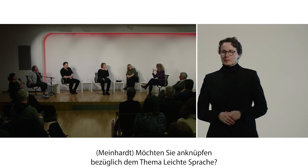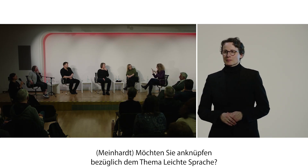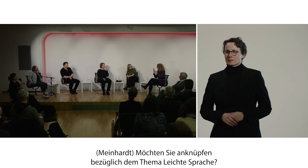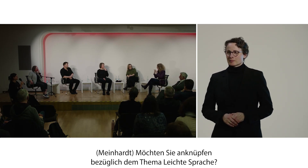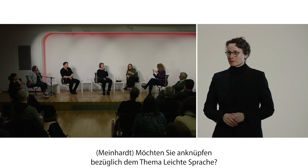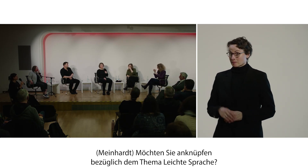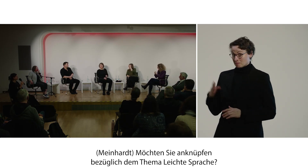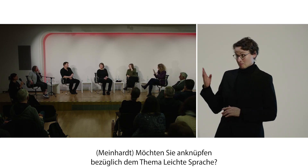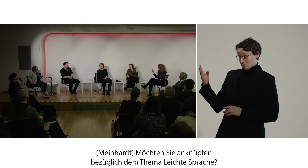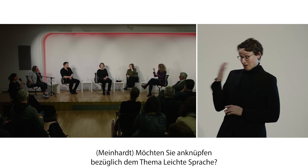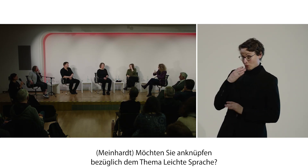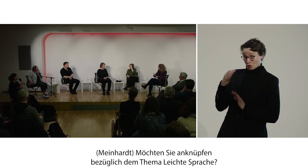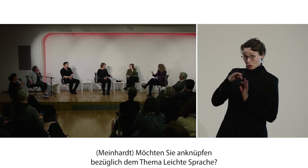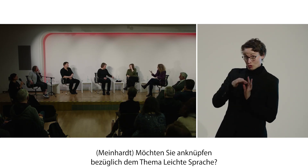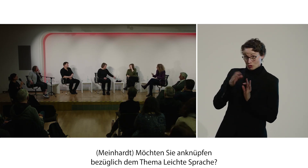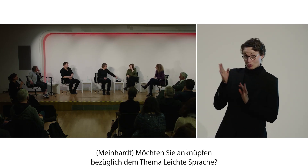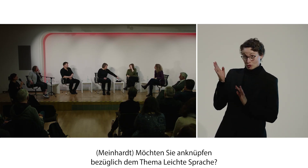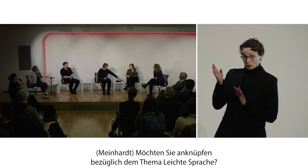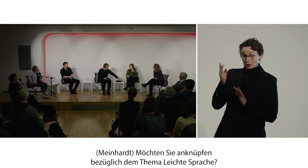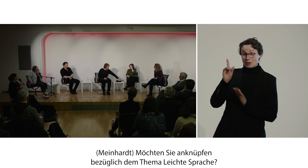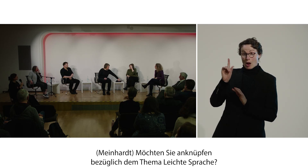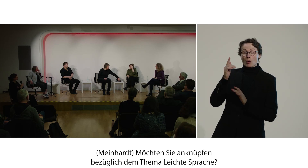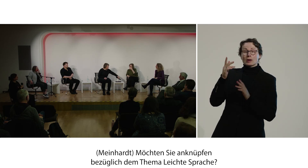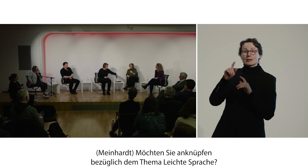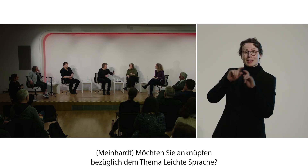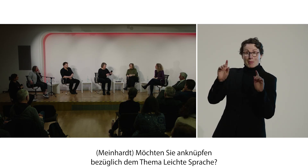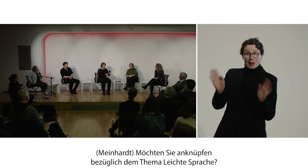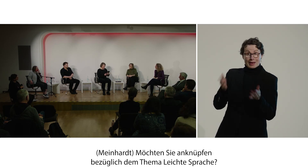Möchten Sie anknüpfen bezüglich dem Thema leichte Sprache?